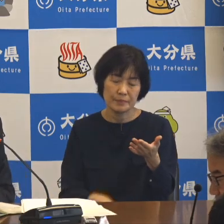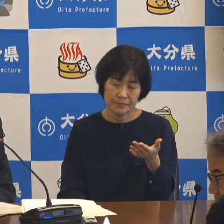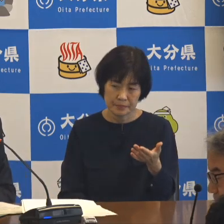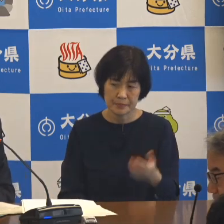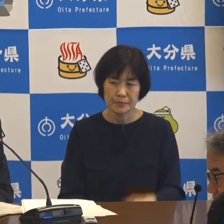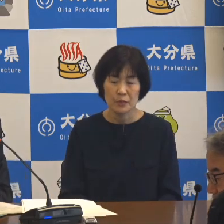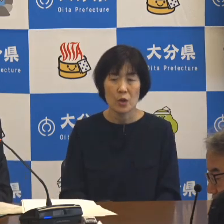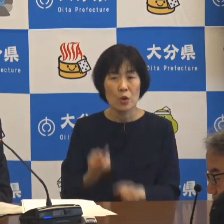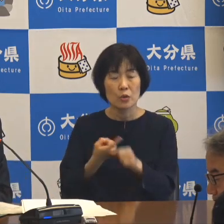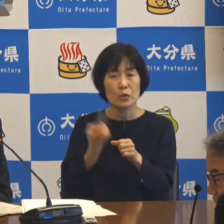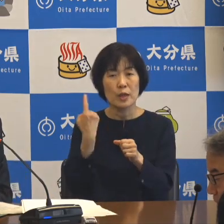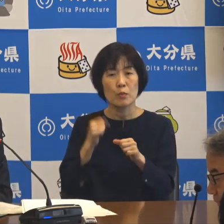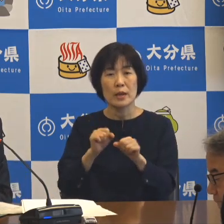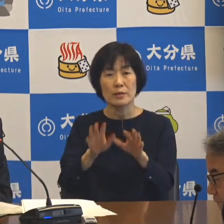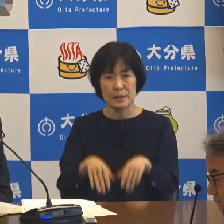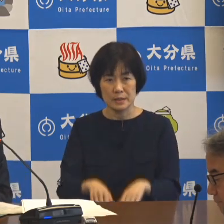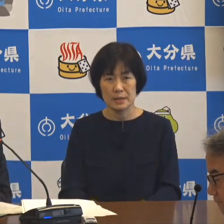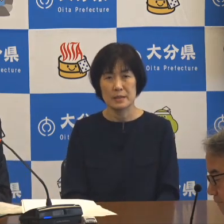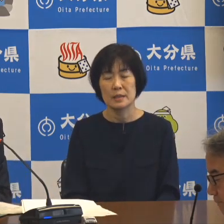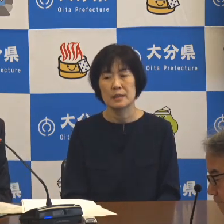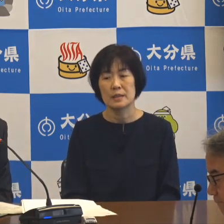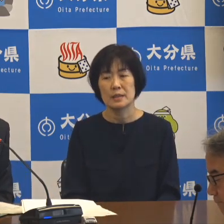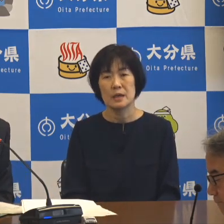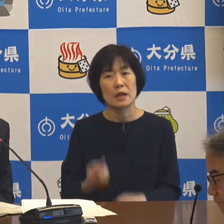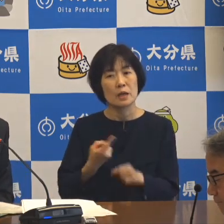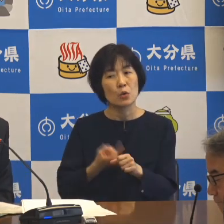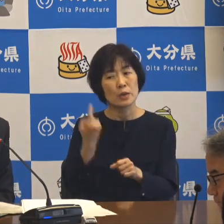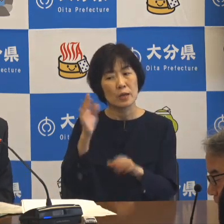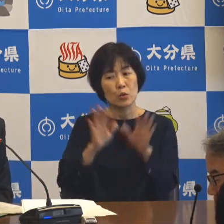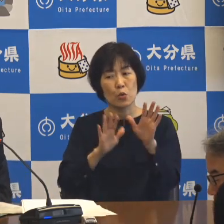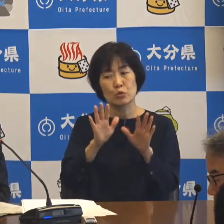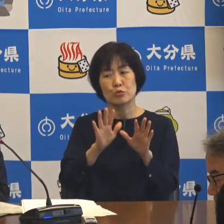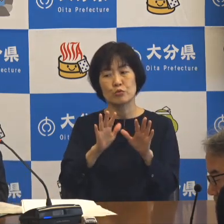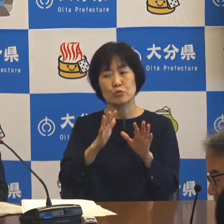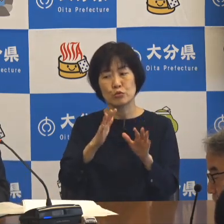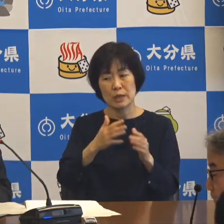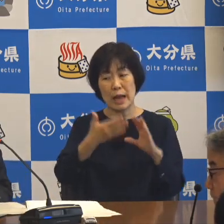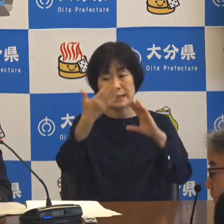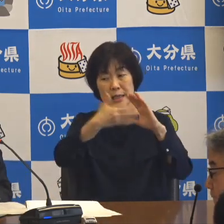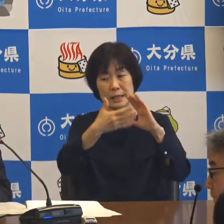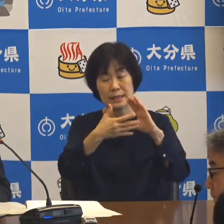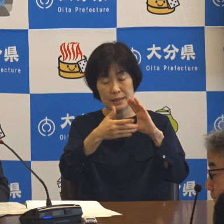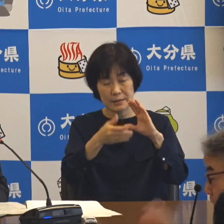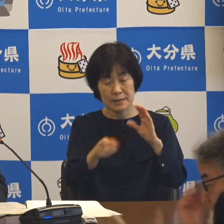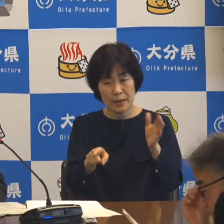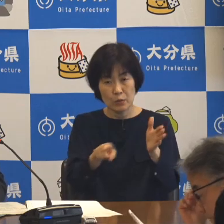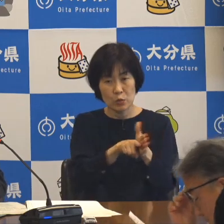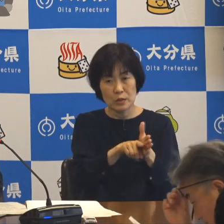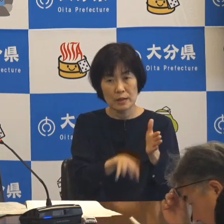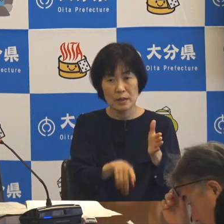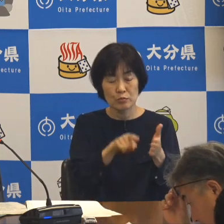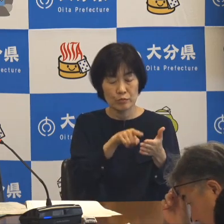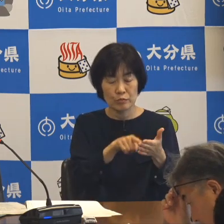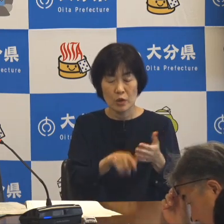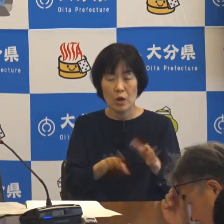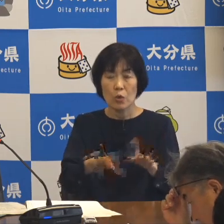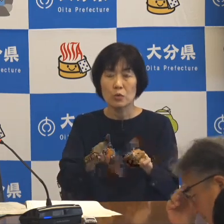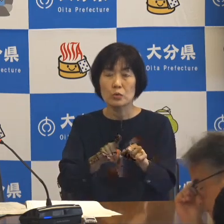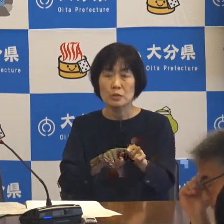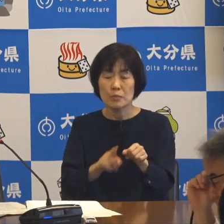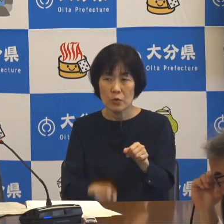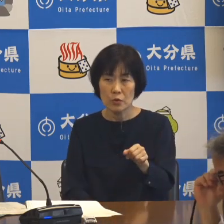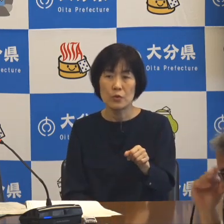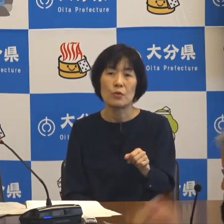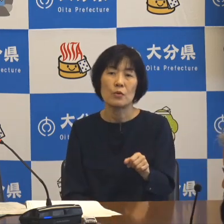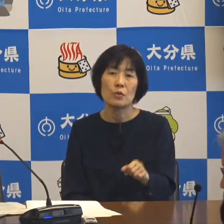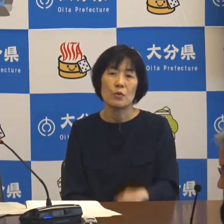も行ったんですけれども、去年の様子が写真でちょっとちっちゃくついておりますけれども、今年もですね、結婚を希